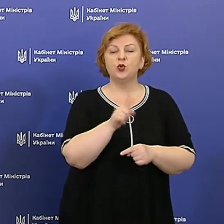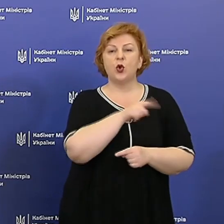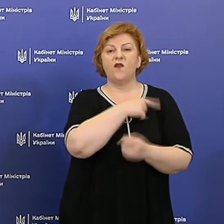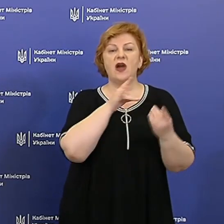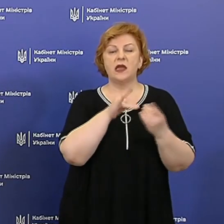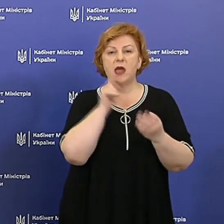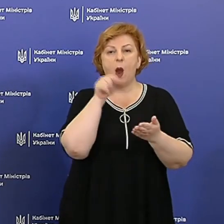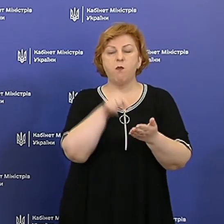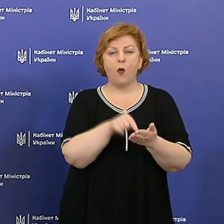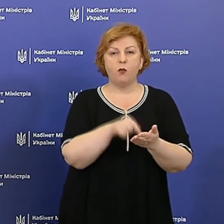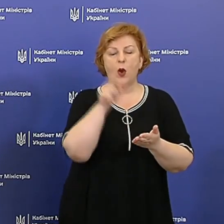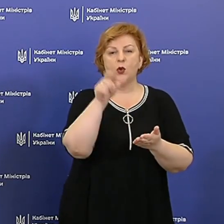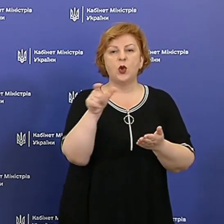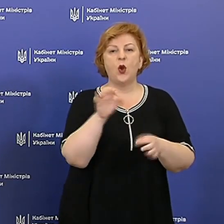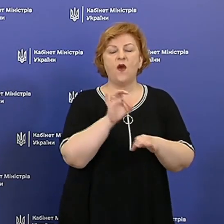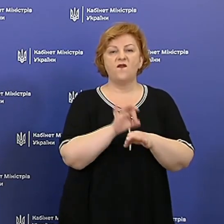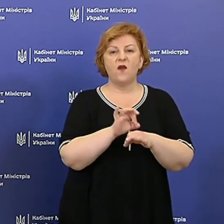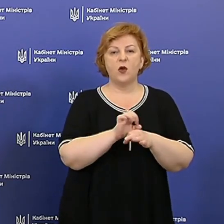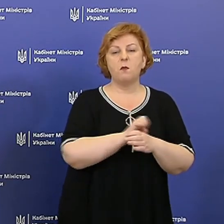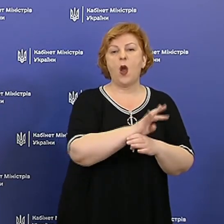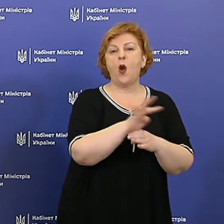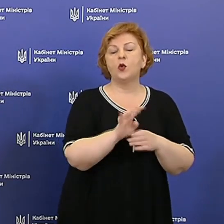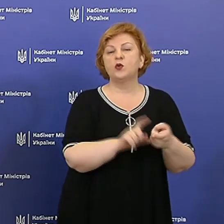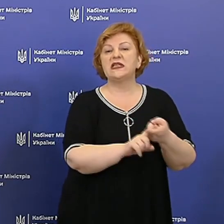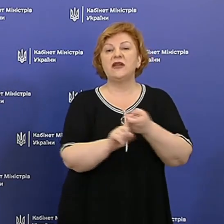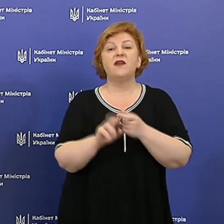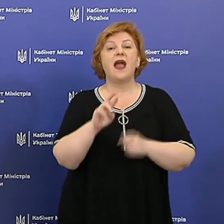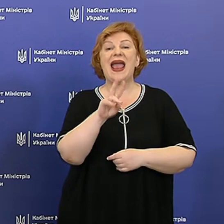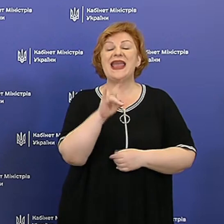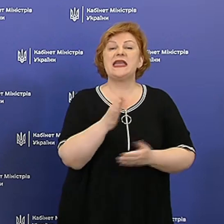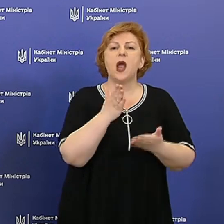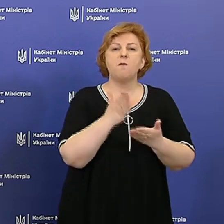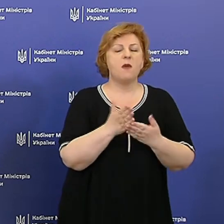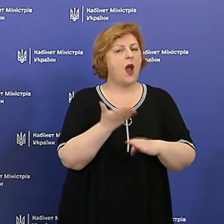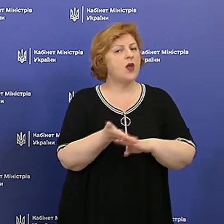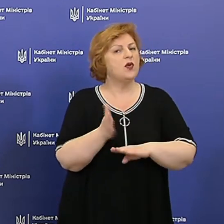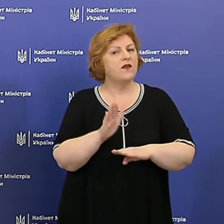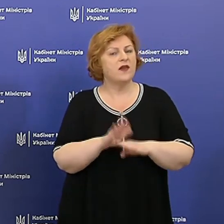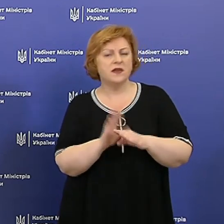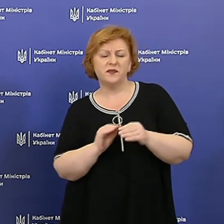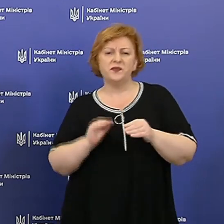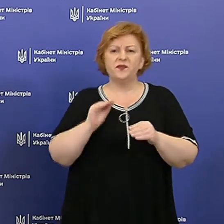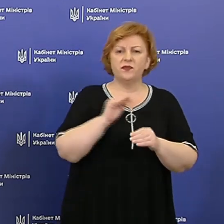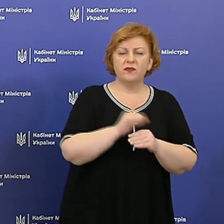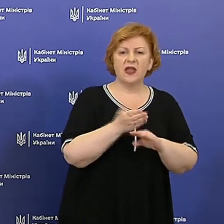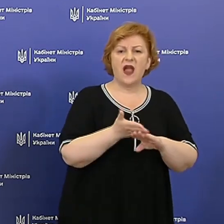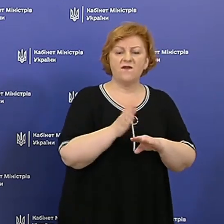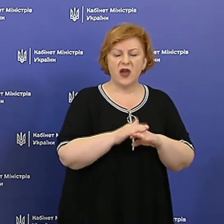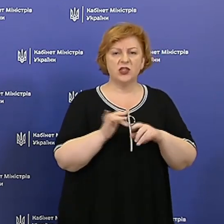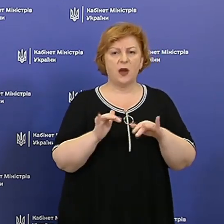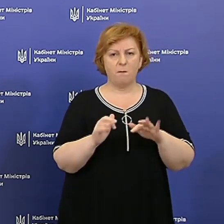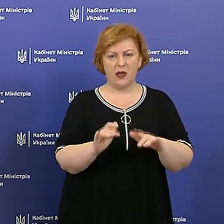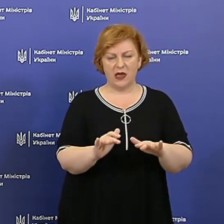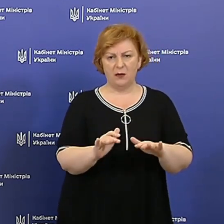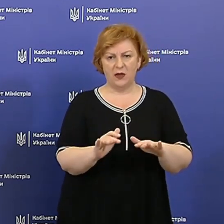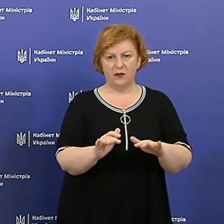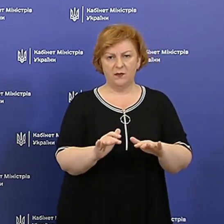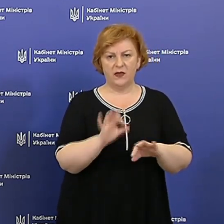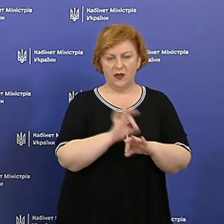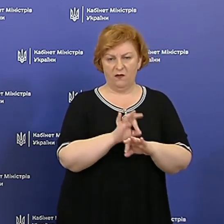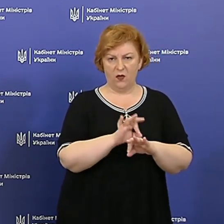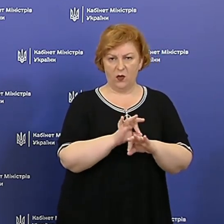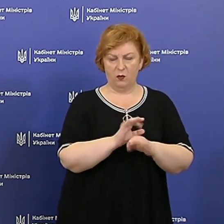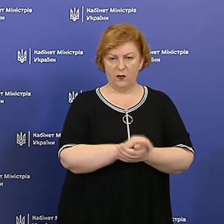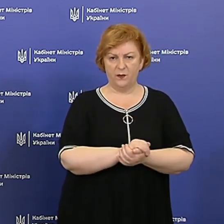люди хворими на коронавірусну інфекцію, які мають тяжкий або важкий перебіг